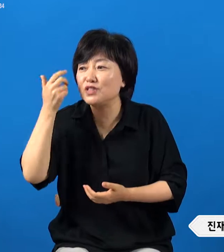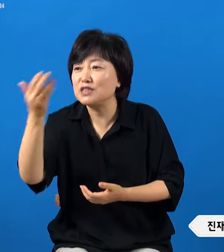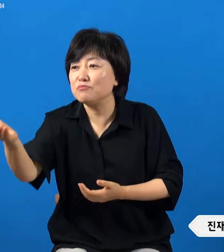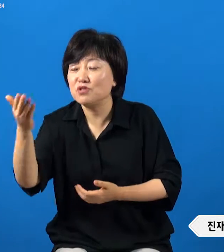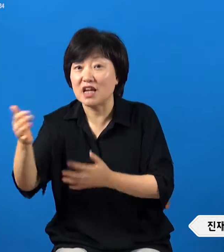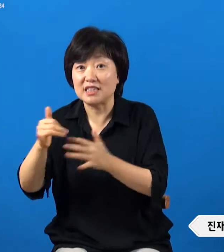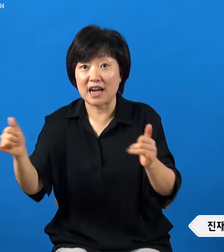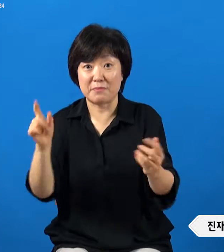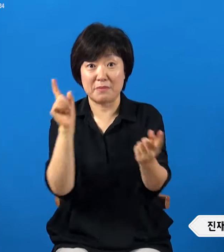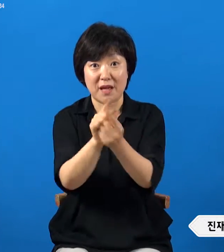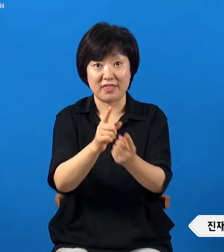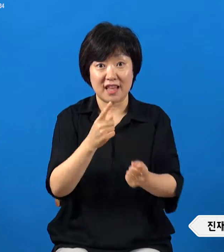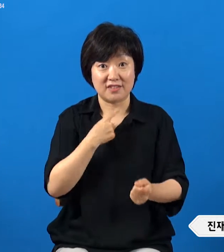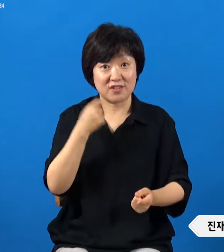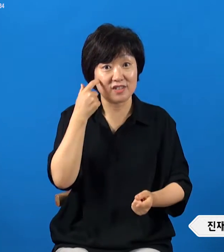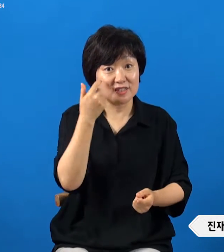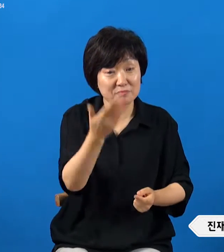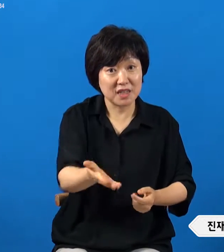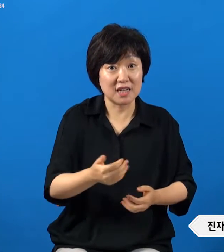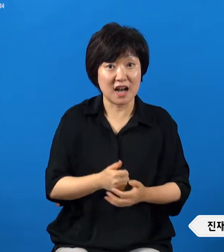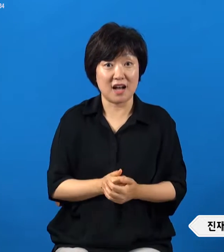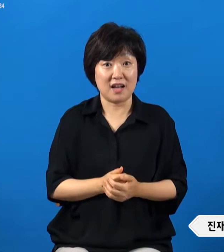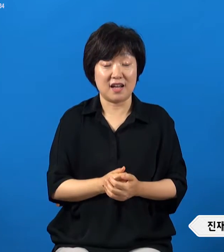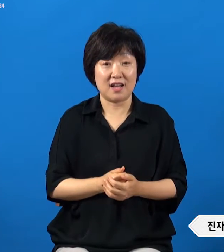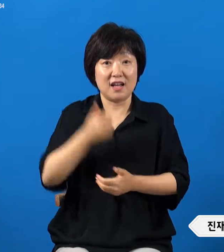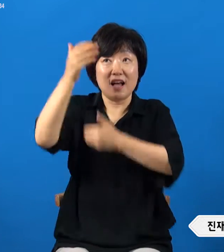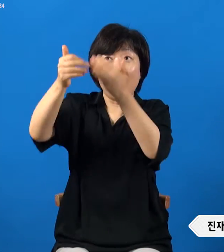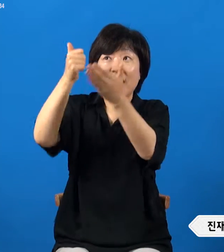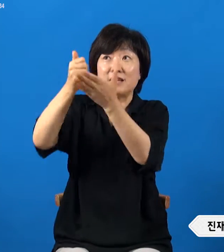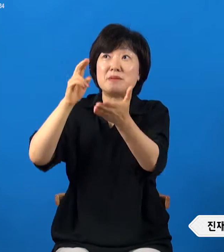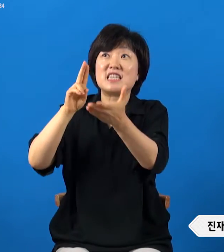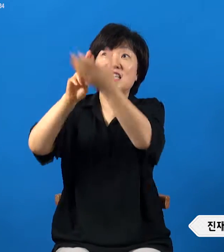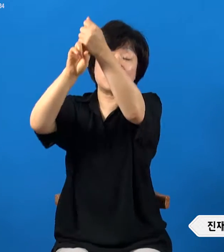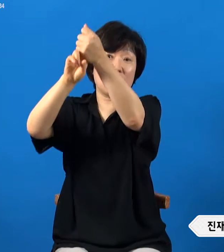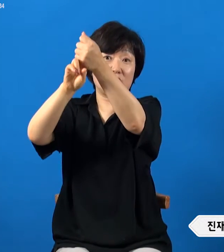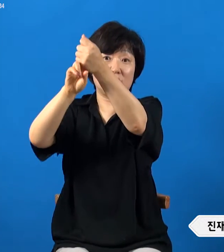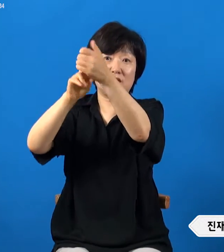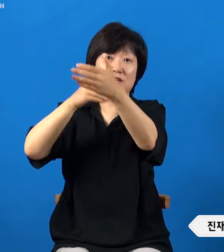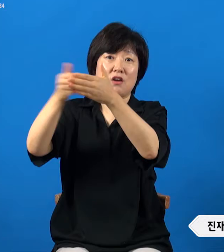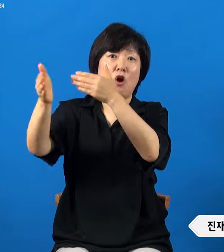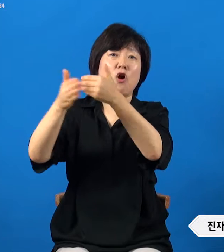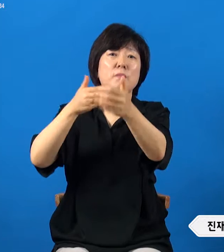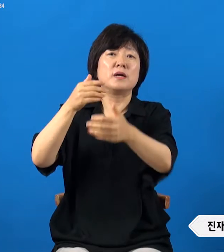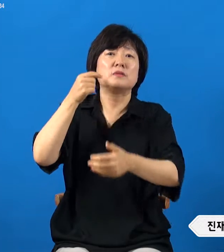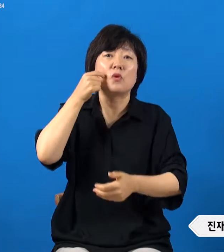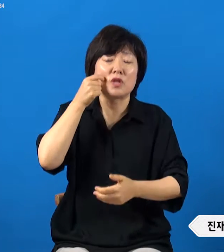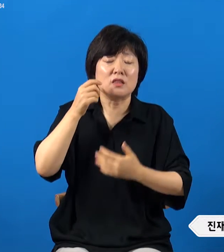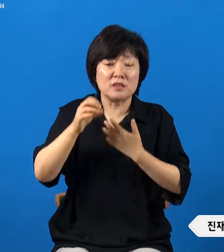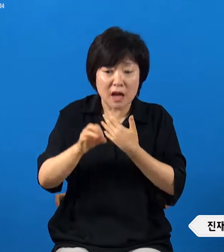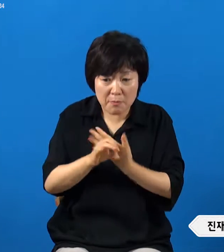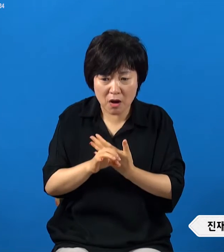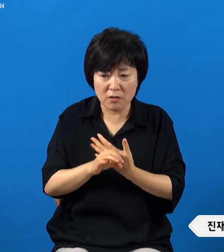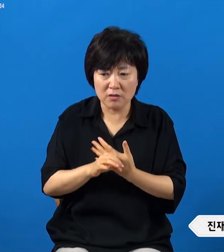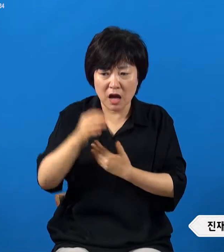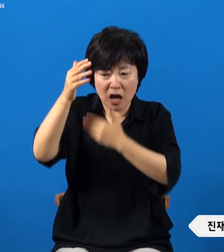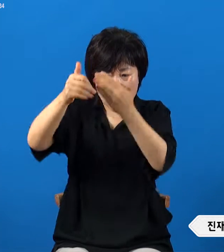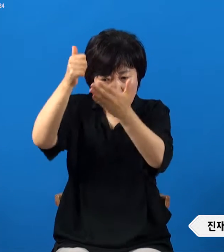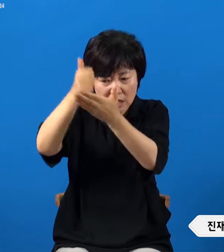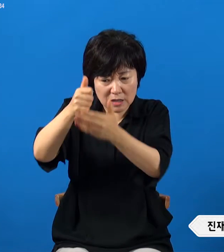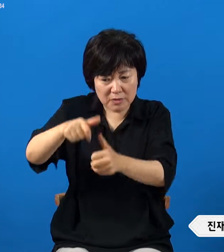않는다면 내가 복음 앞에 얼마나 가까이 가고 있는가를 질문해 보십시오. 증인의 삶에는